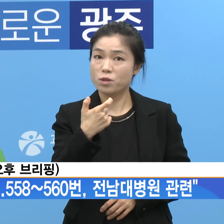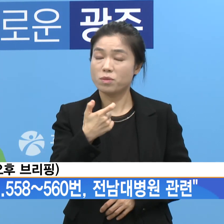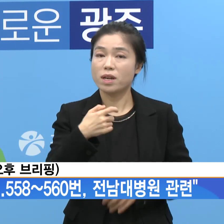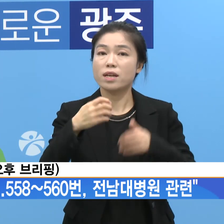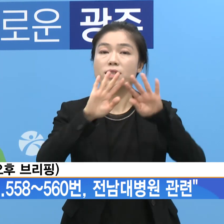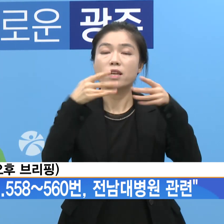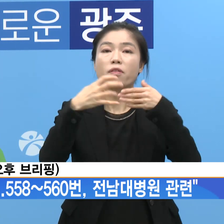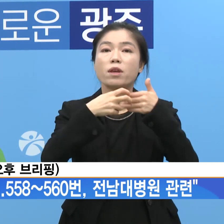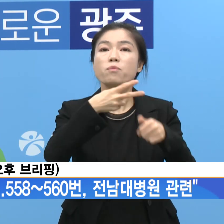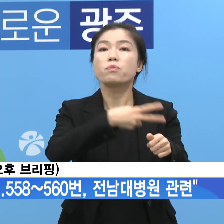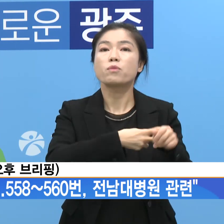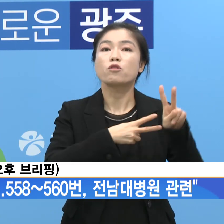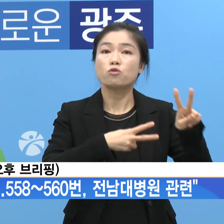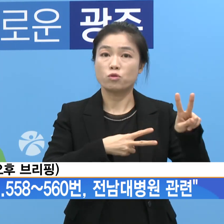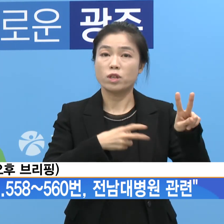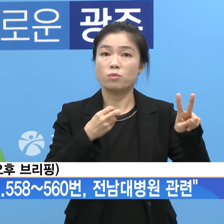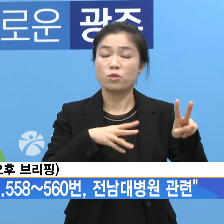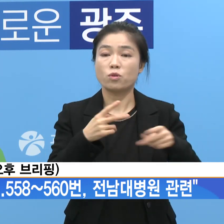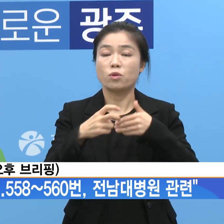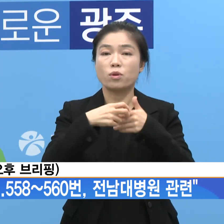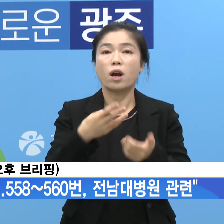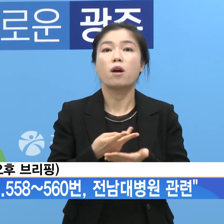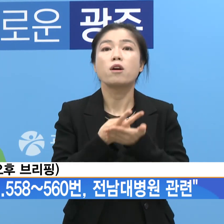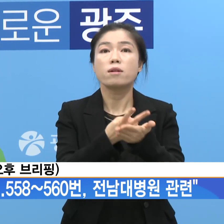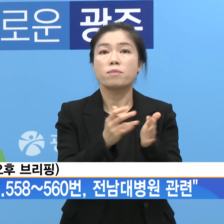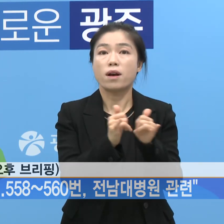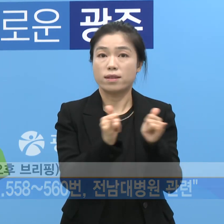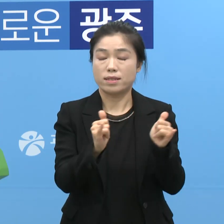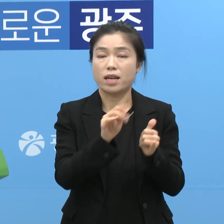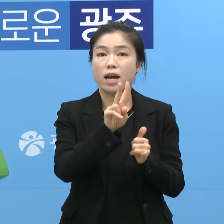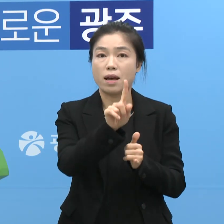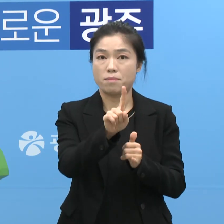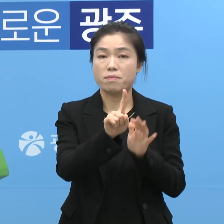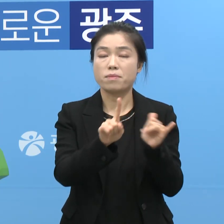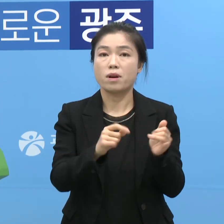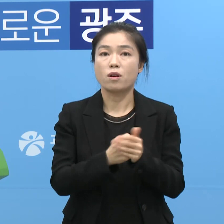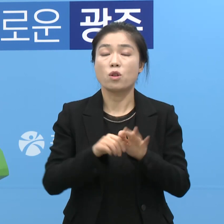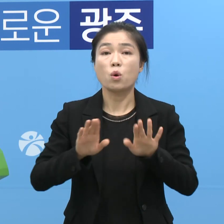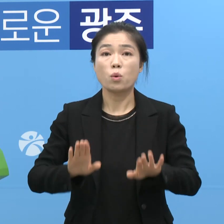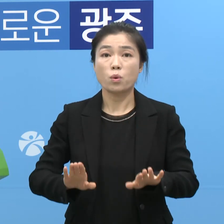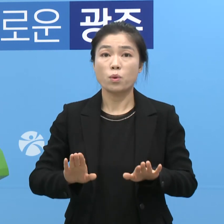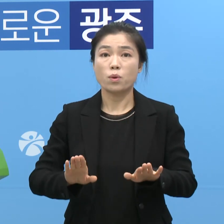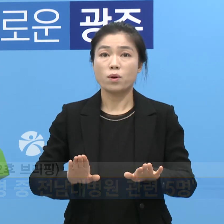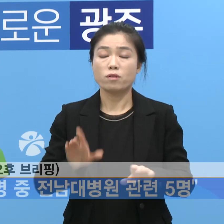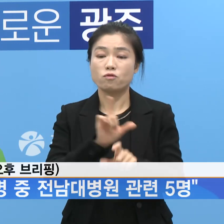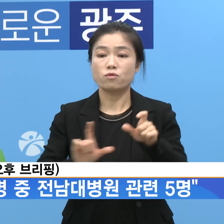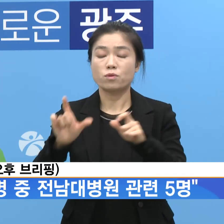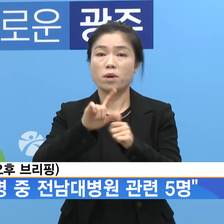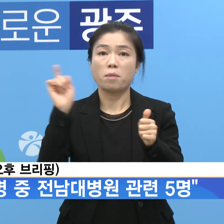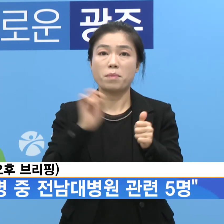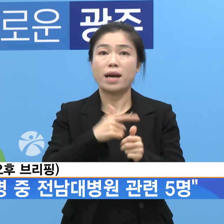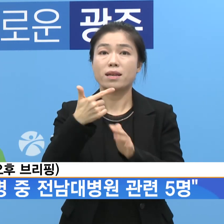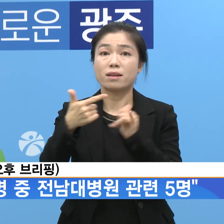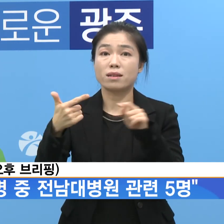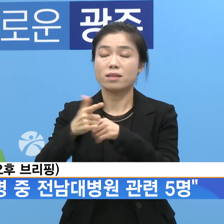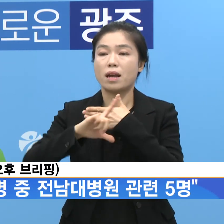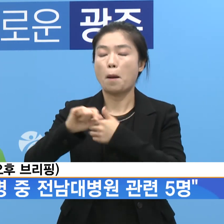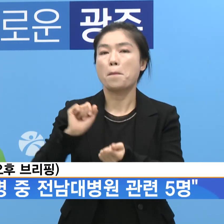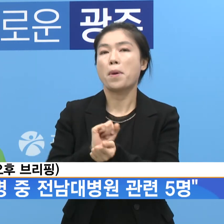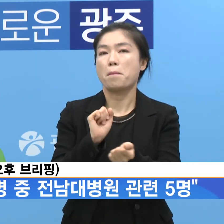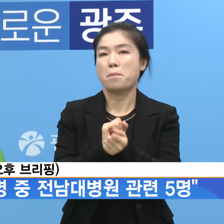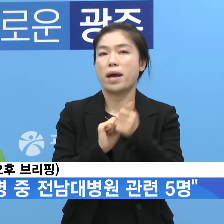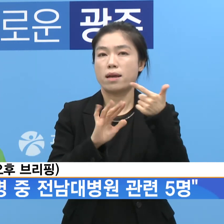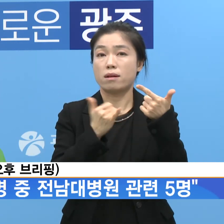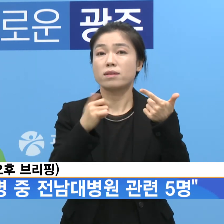의료 gn 2명과 이번 환자 한명이 되겠습니다 네 오늘 추가로 확진된 6명은 지역간 연이어